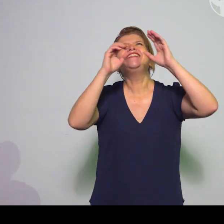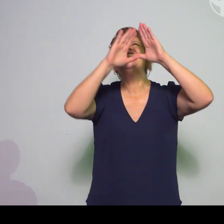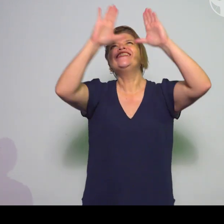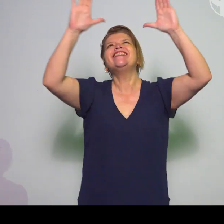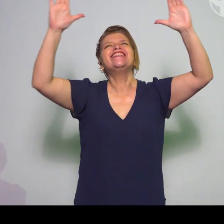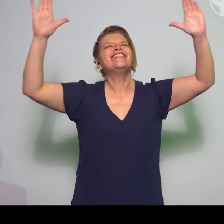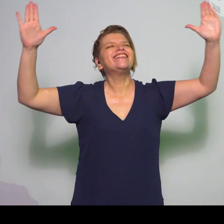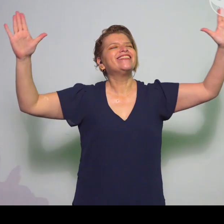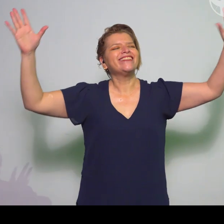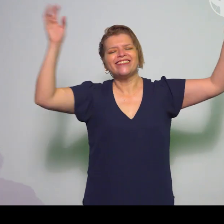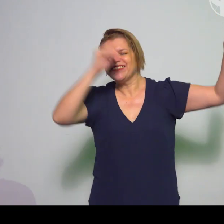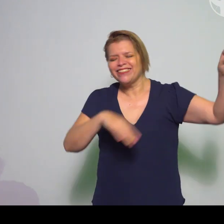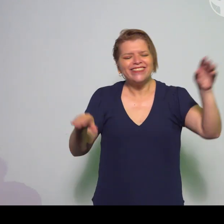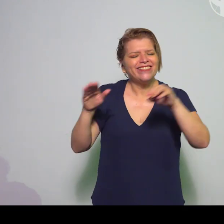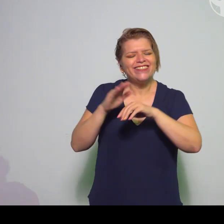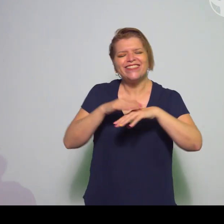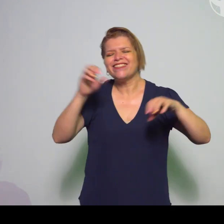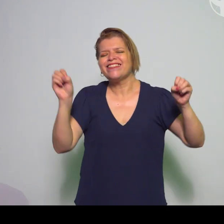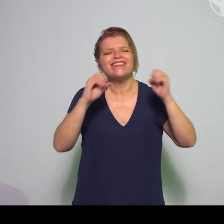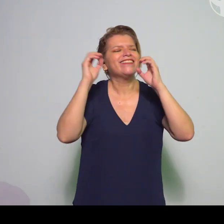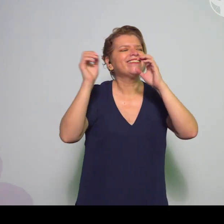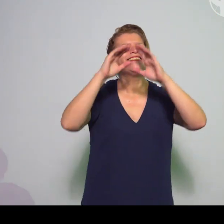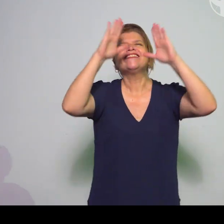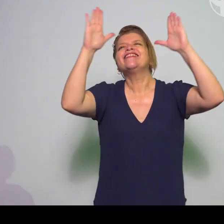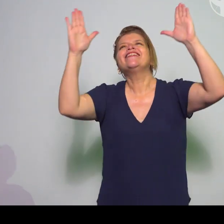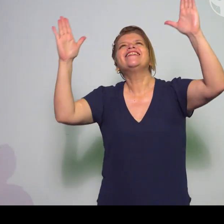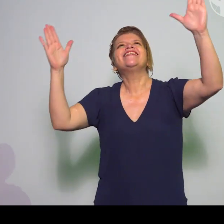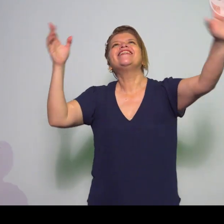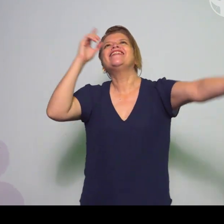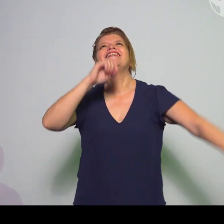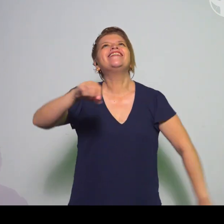grande, mucho más